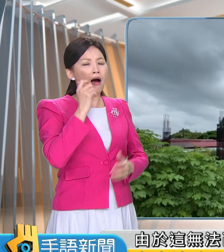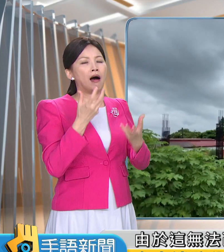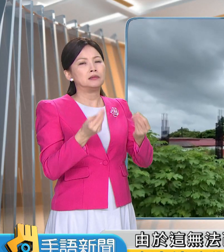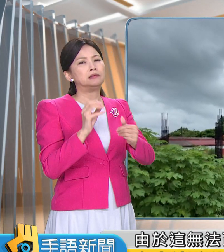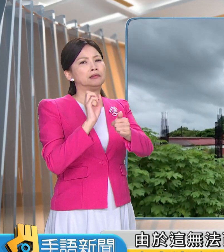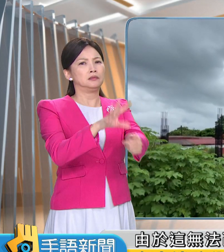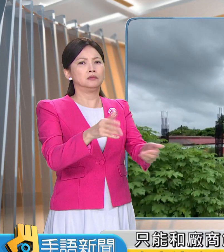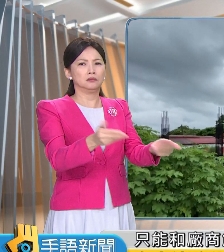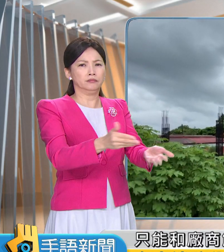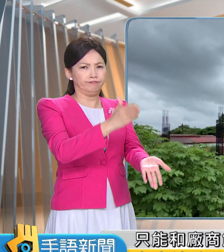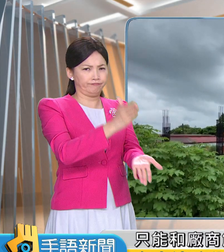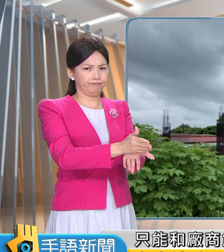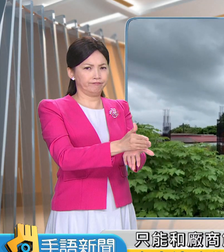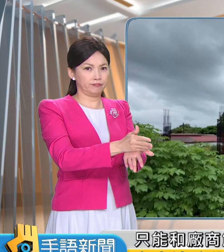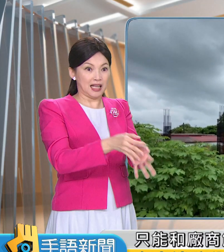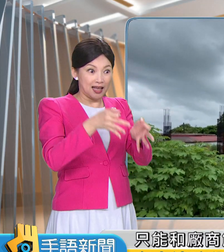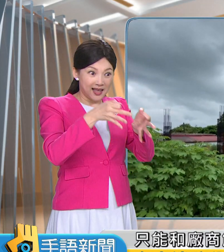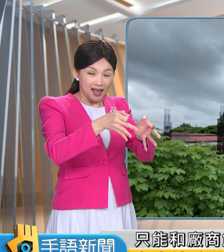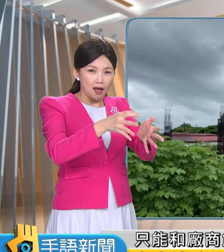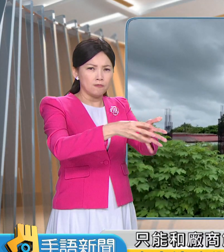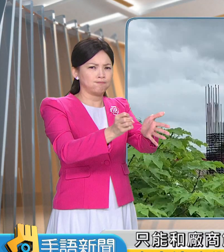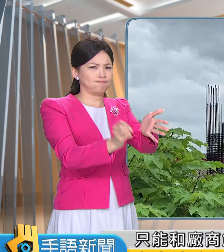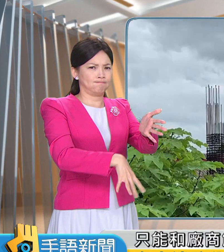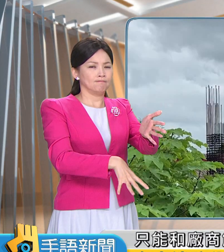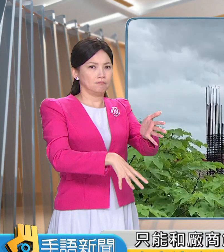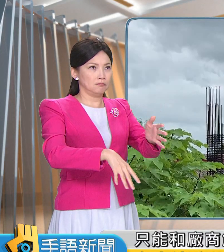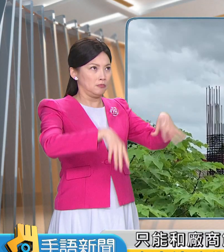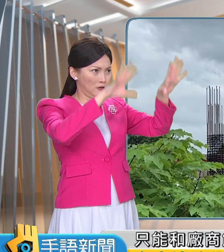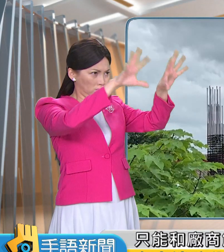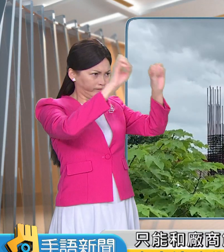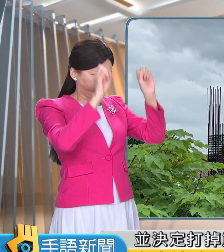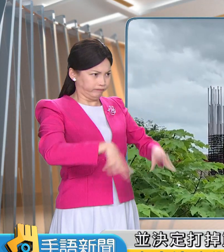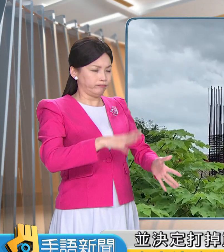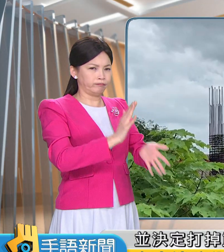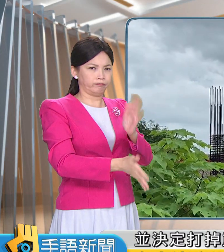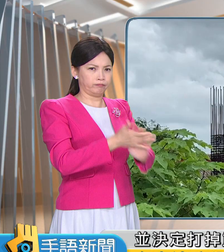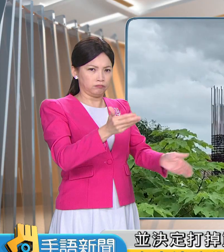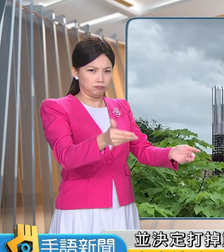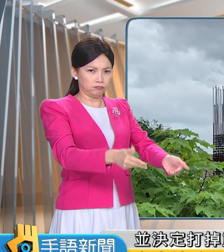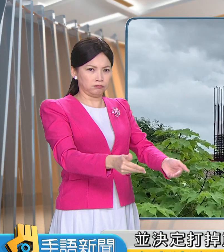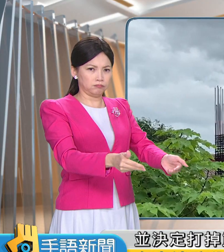善，只能和厂商解约，并决定打掉重盖。